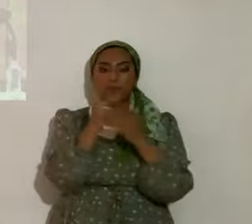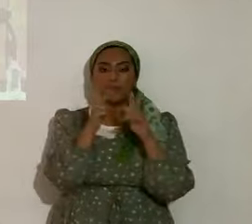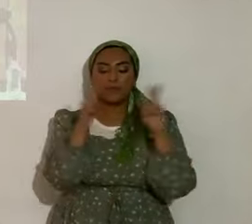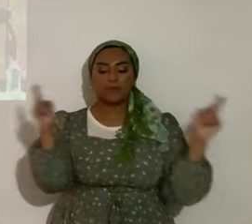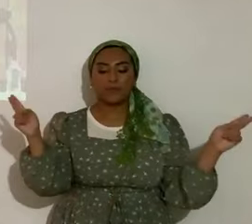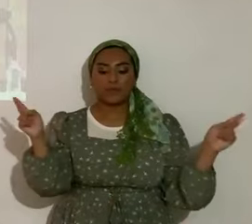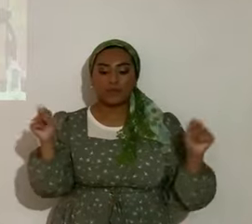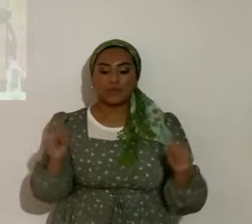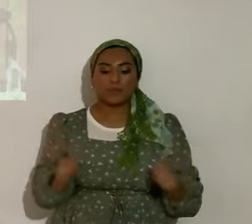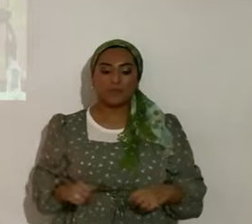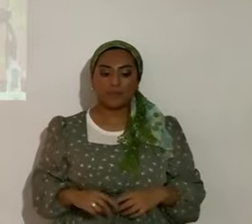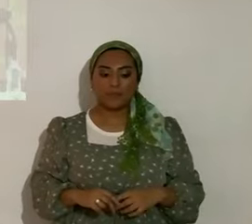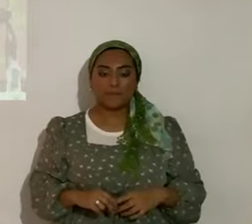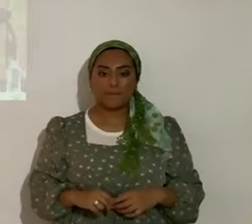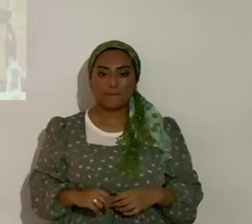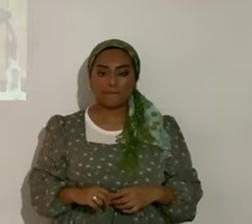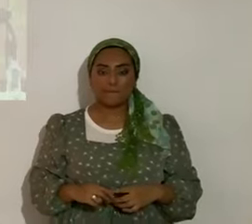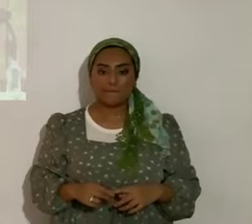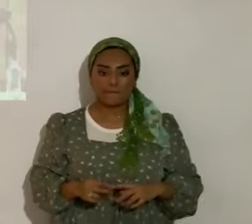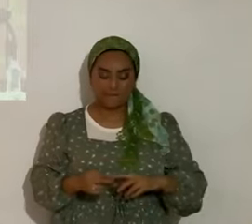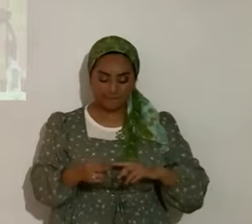Jalujetá, perdón, con